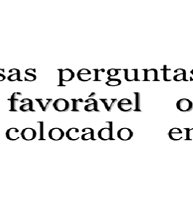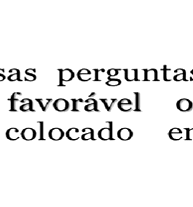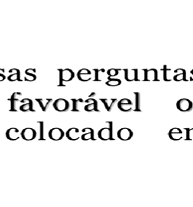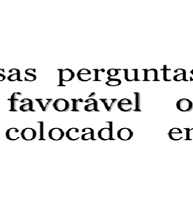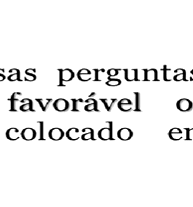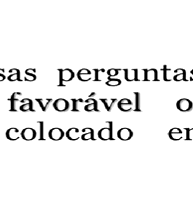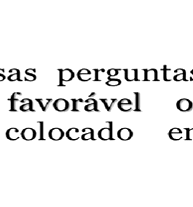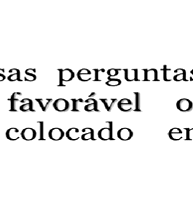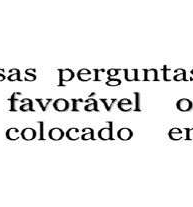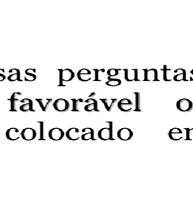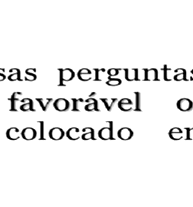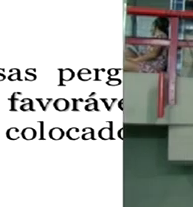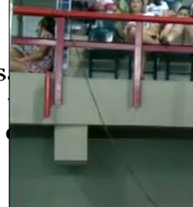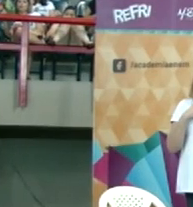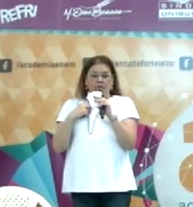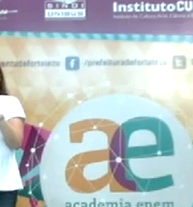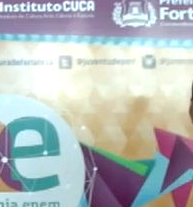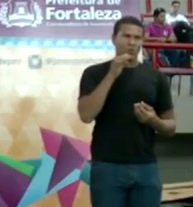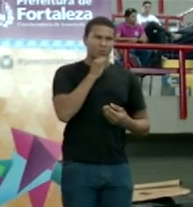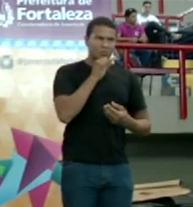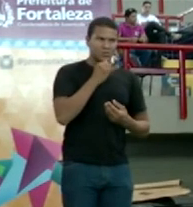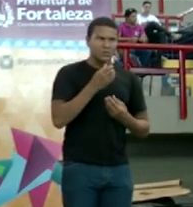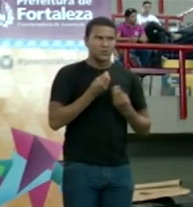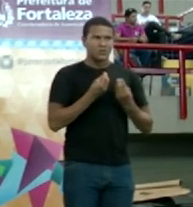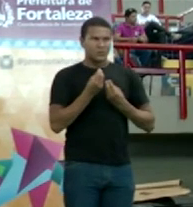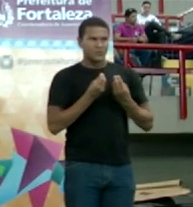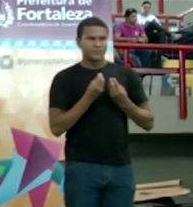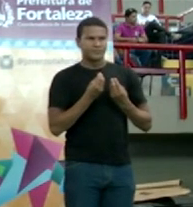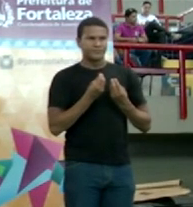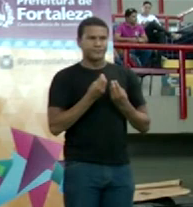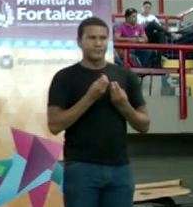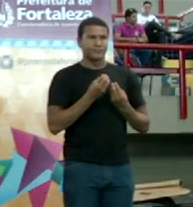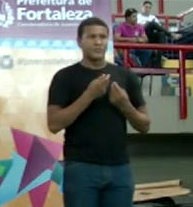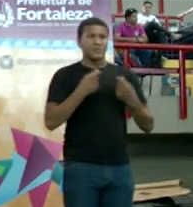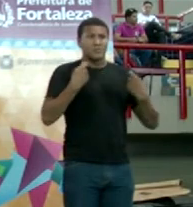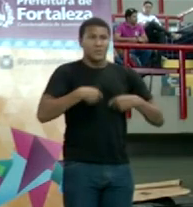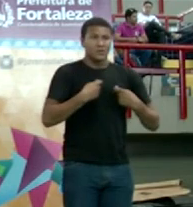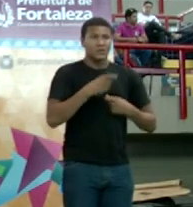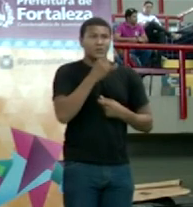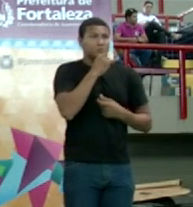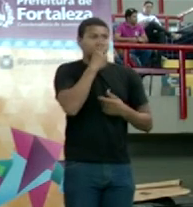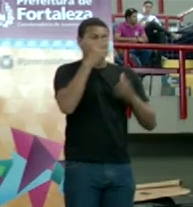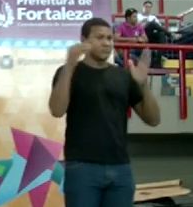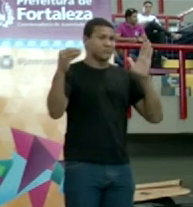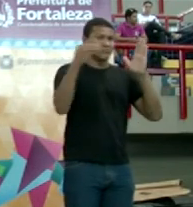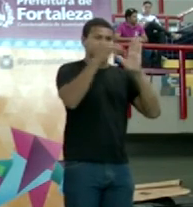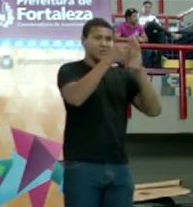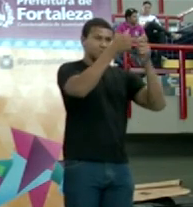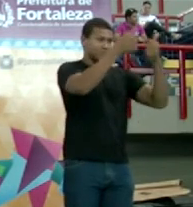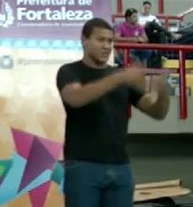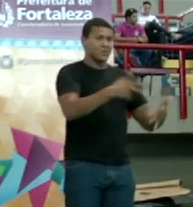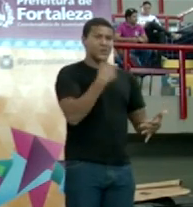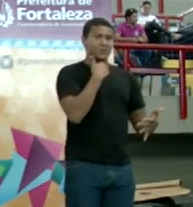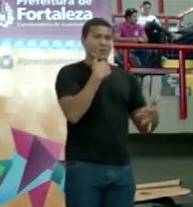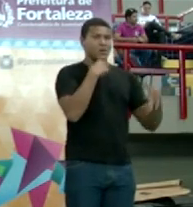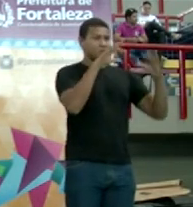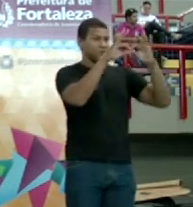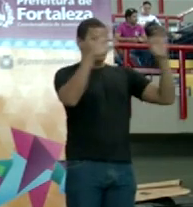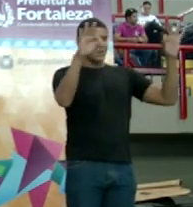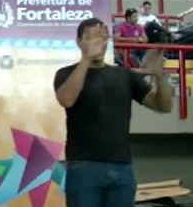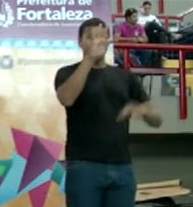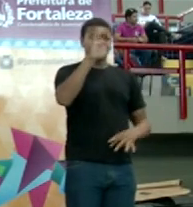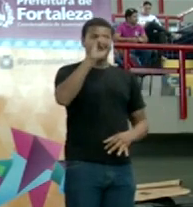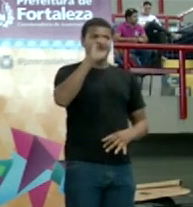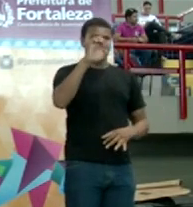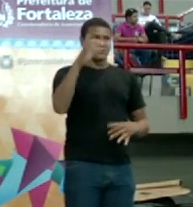ou a justificação ou a explicitação não deve vir na frase tese. Eu estou dando uma informação